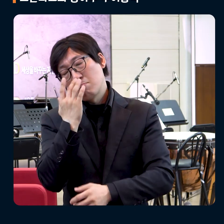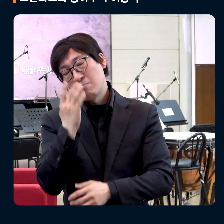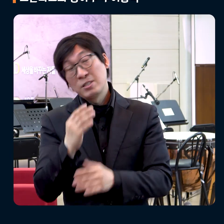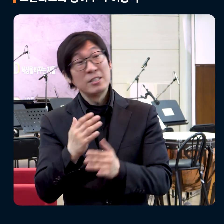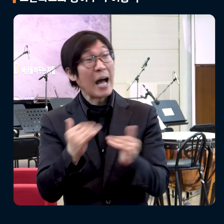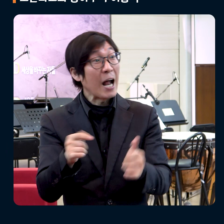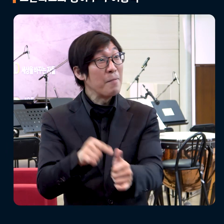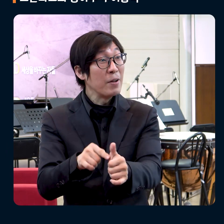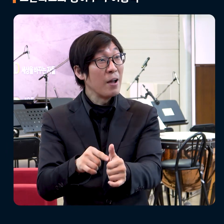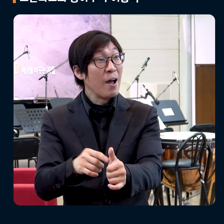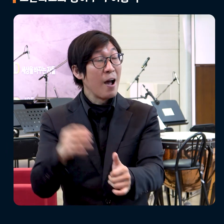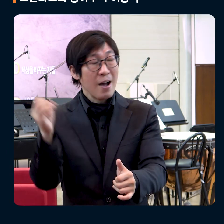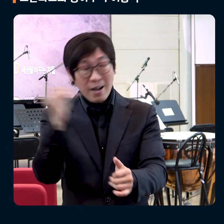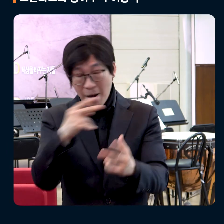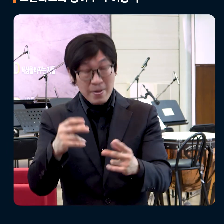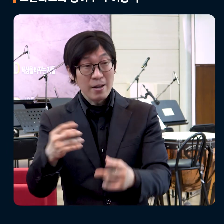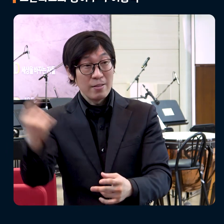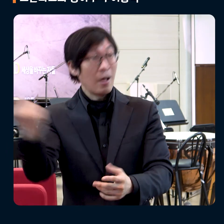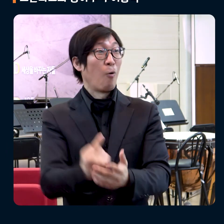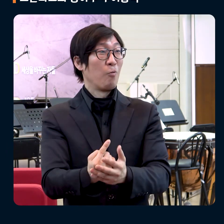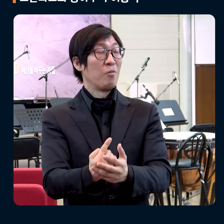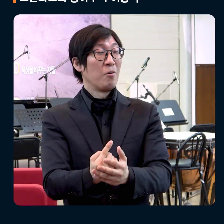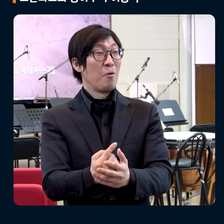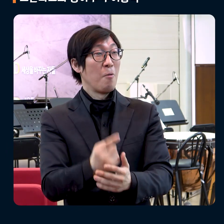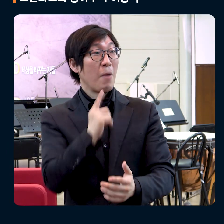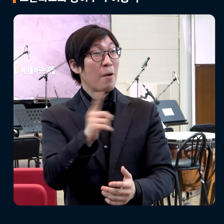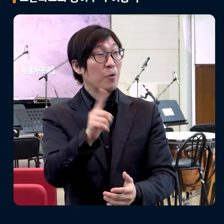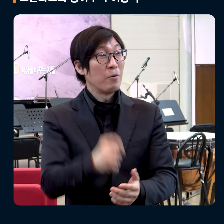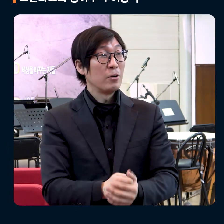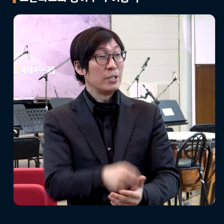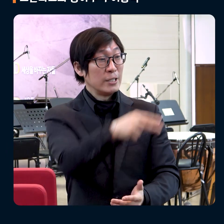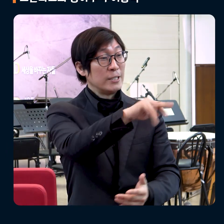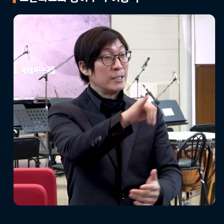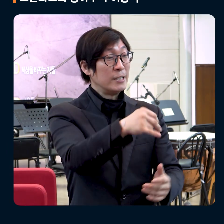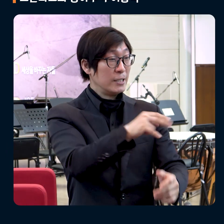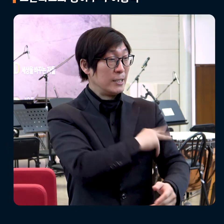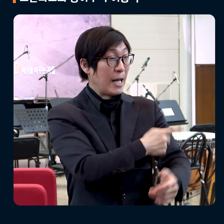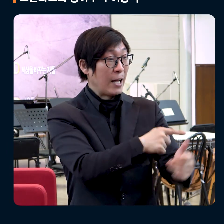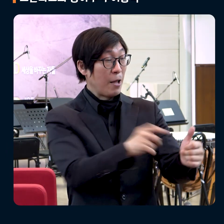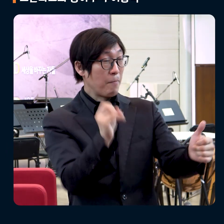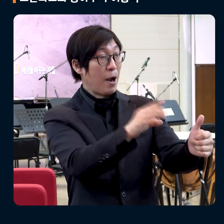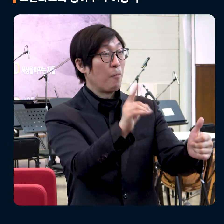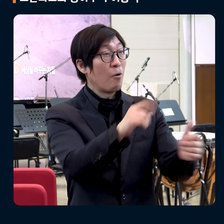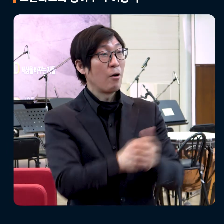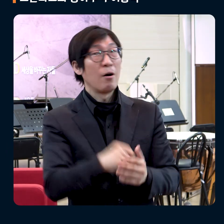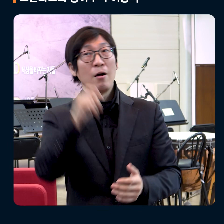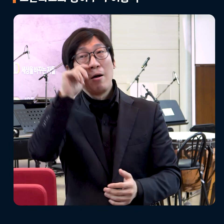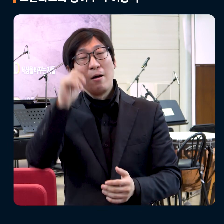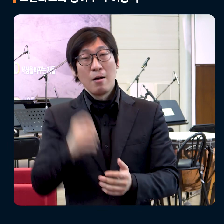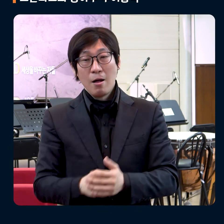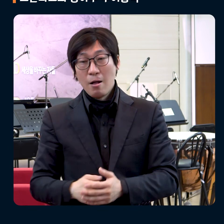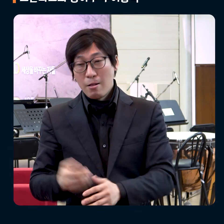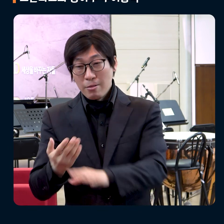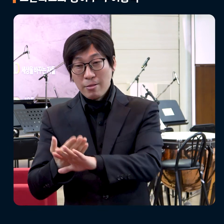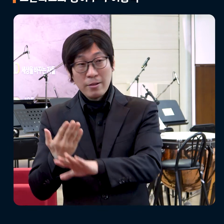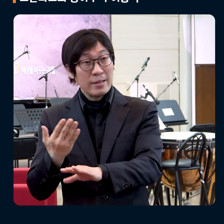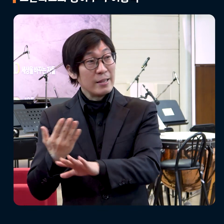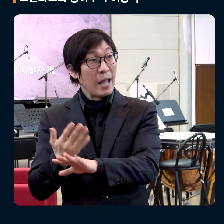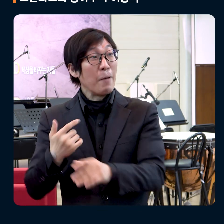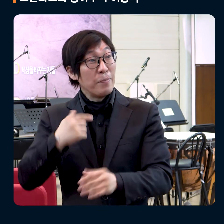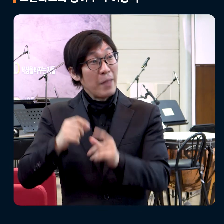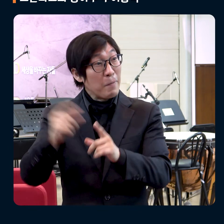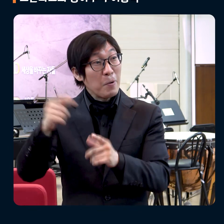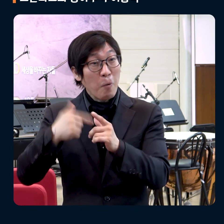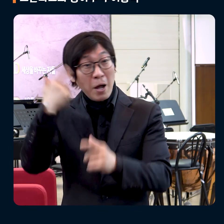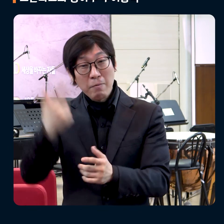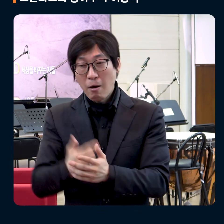딱 떡대 좋은 4명이 딱 담임 목사님을 구석으로 모는 거예요. 여러분 정말 이 상황 어떻게 됩니까? 그때